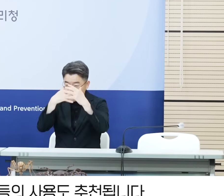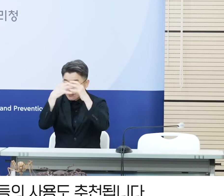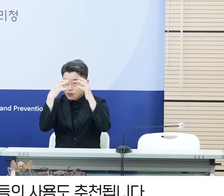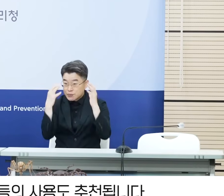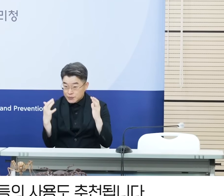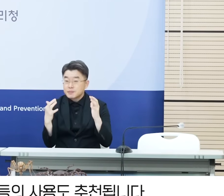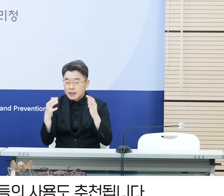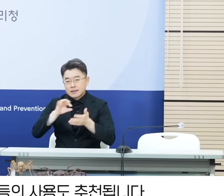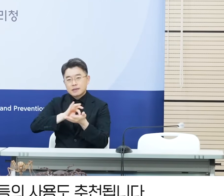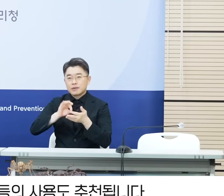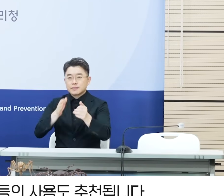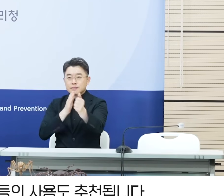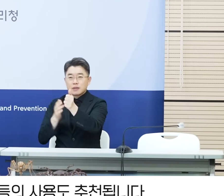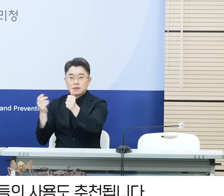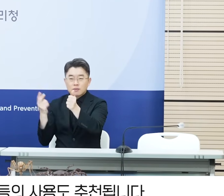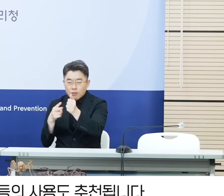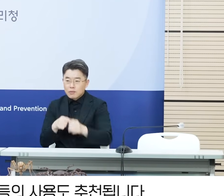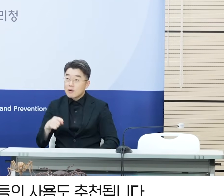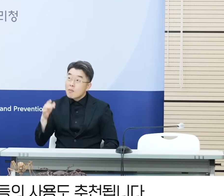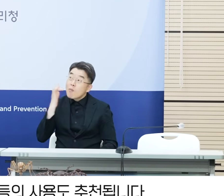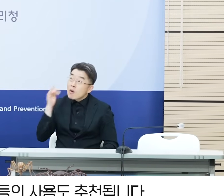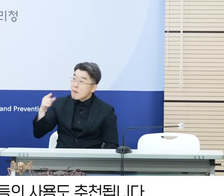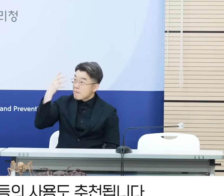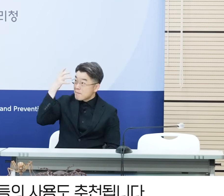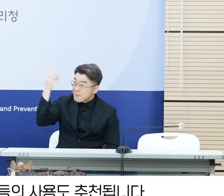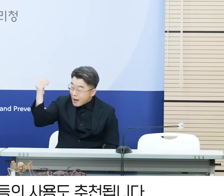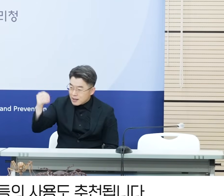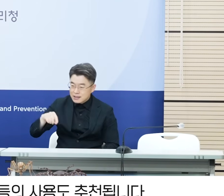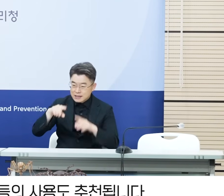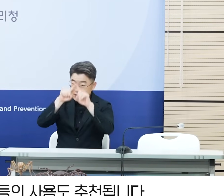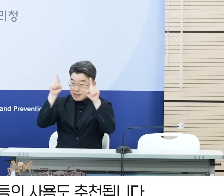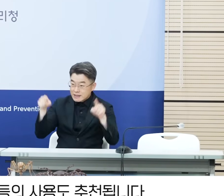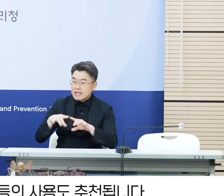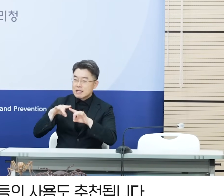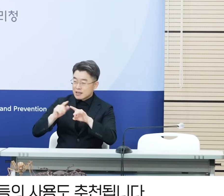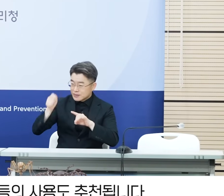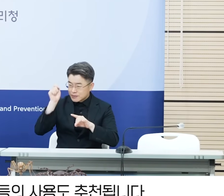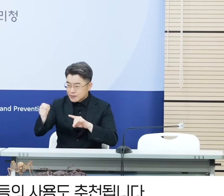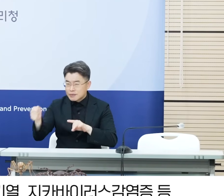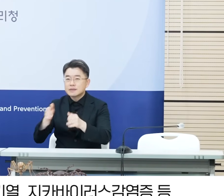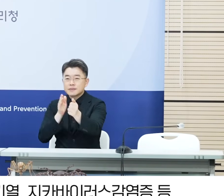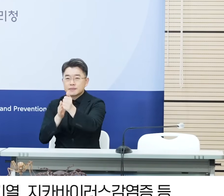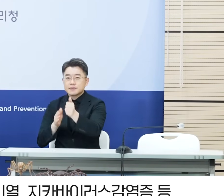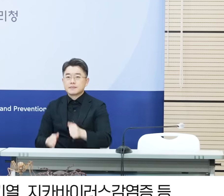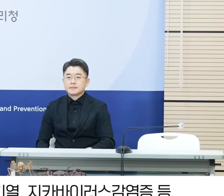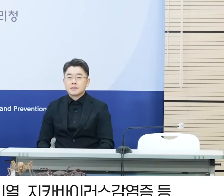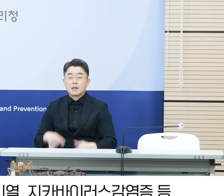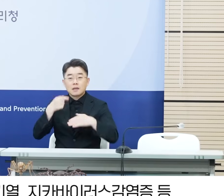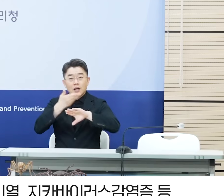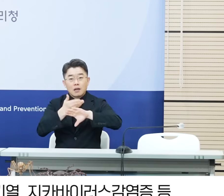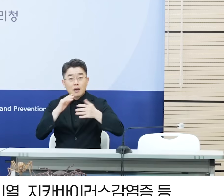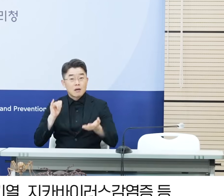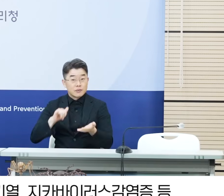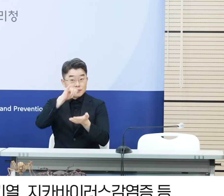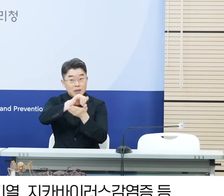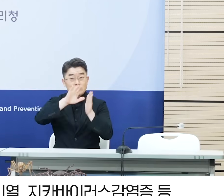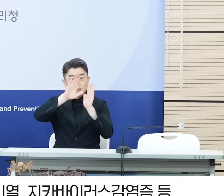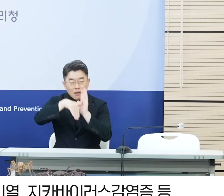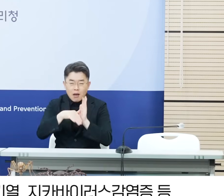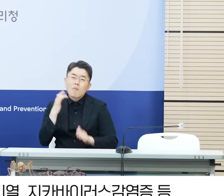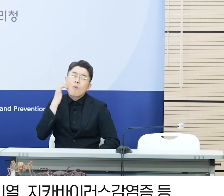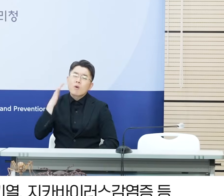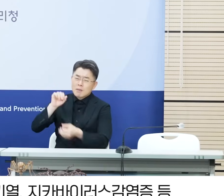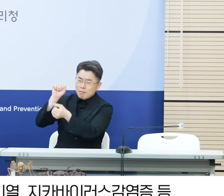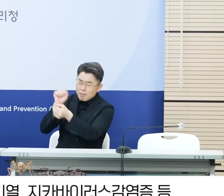모기 기피제나 전기 모기채 등의 사용도 추천됩니다. 해외 여행 시에는 말라리아,